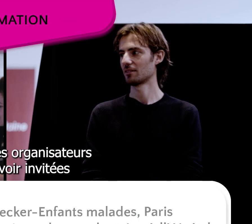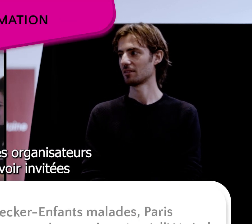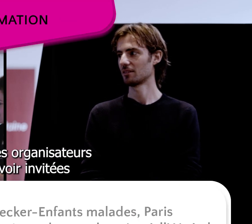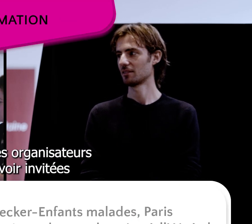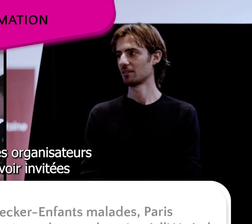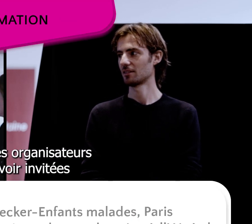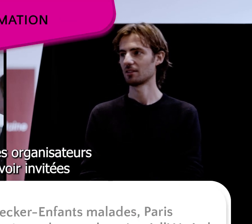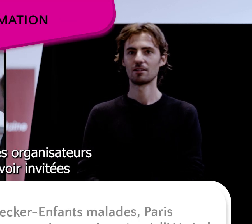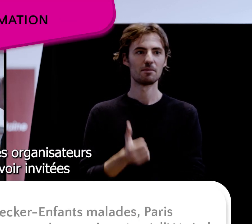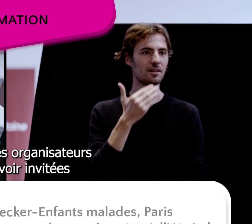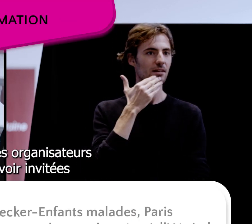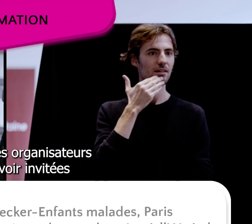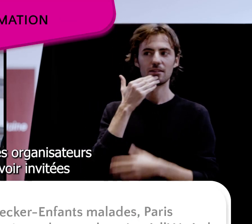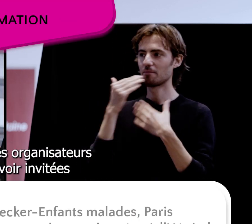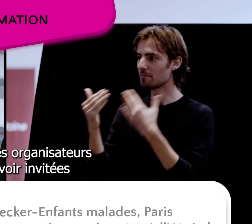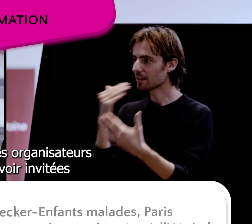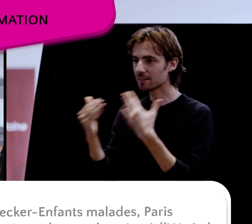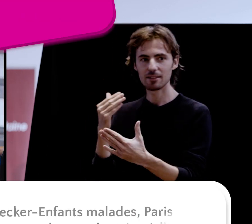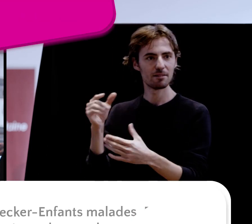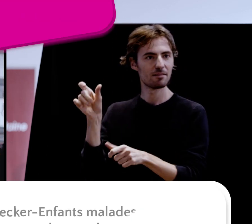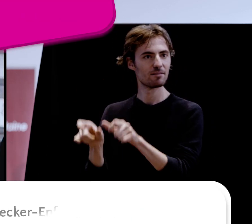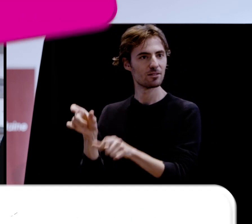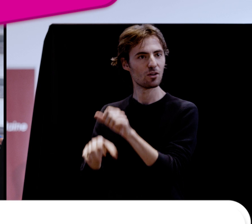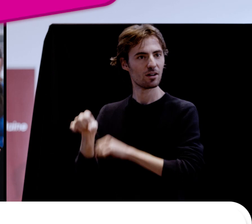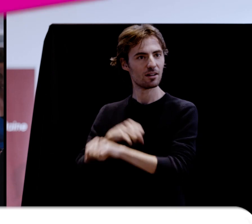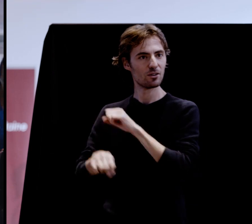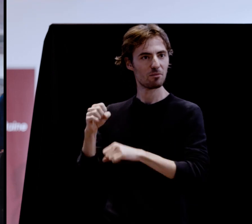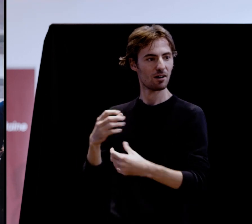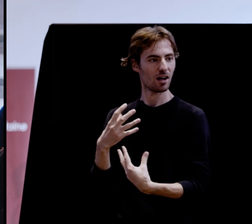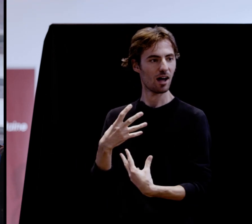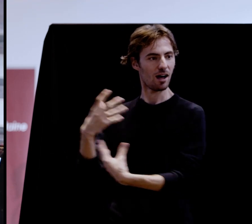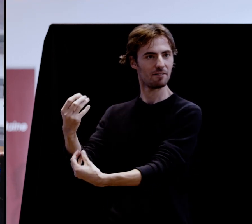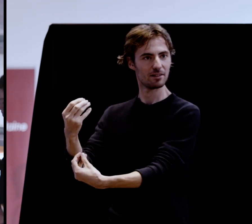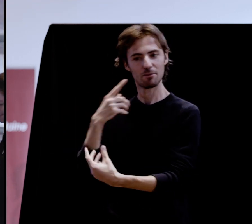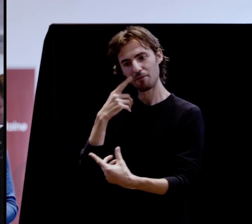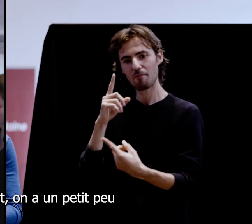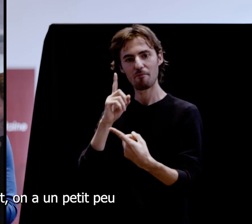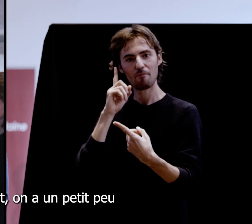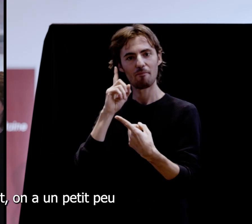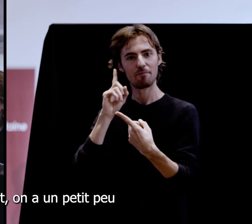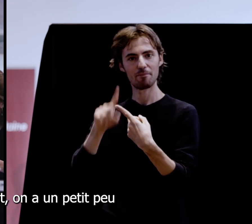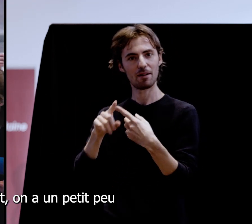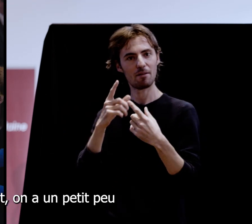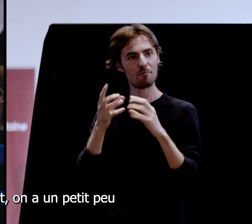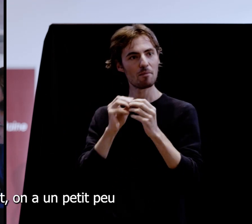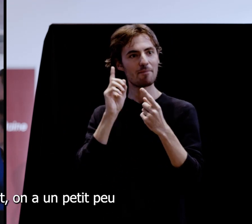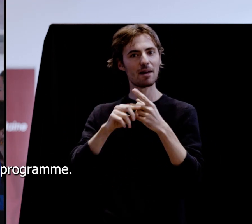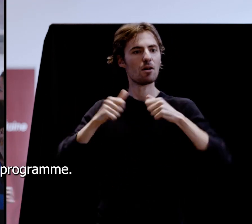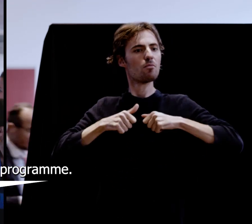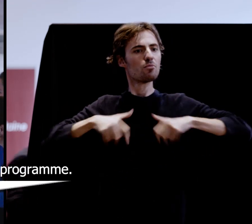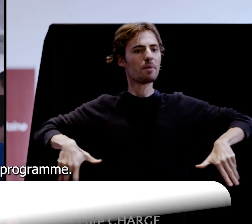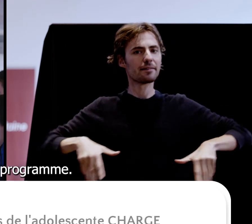Voilà. Je remercie les organisateurs de nous avoir invités pour parler des problèmes de puberté. Mais honnêtement, on a un